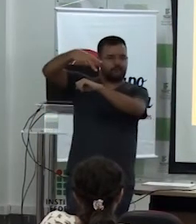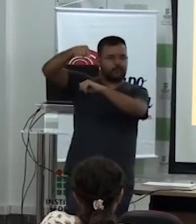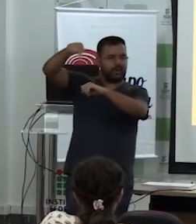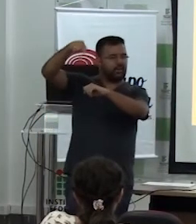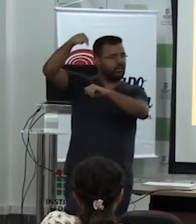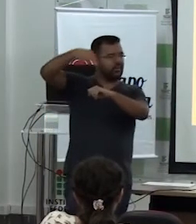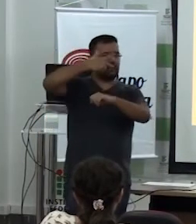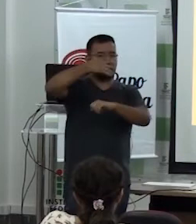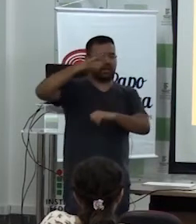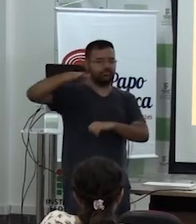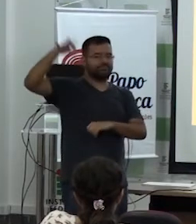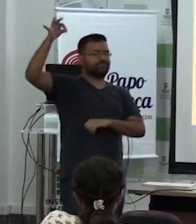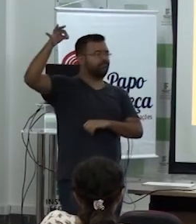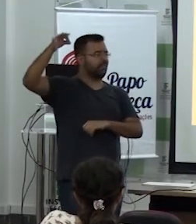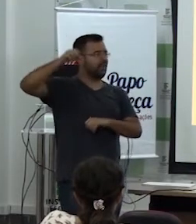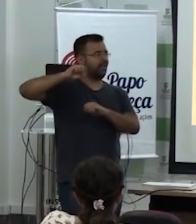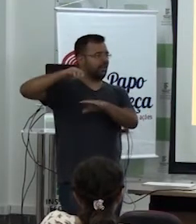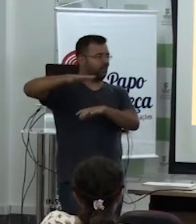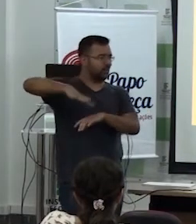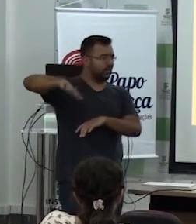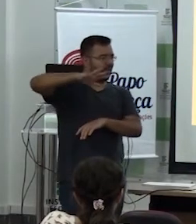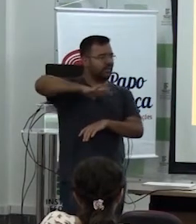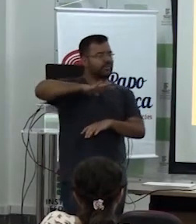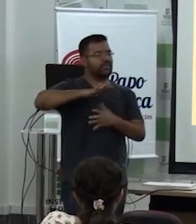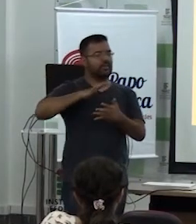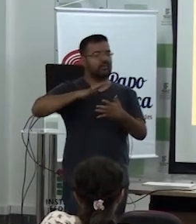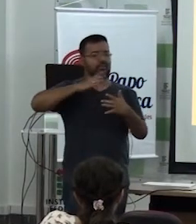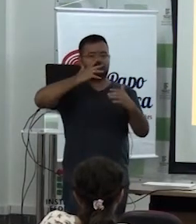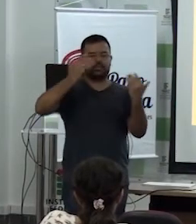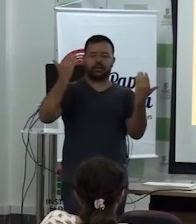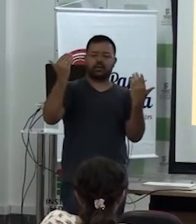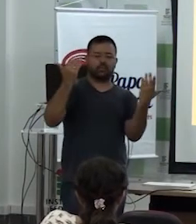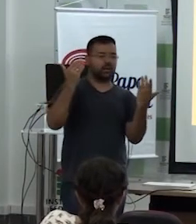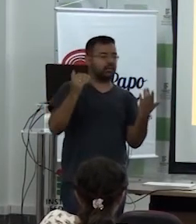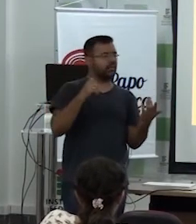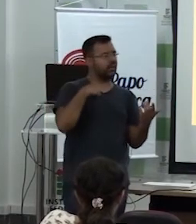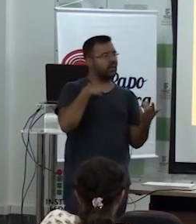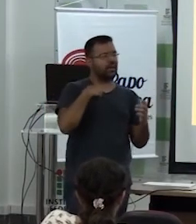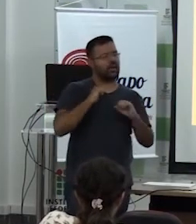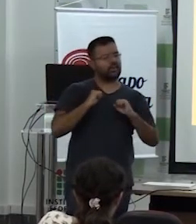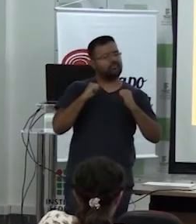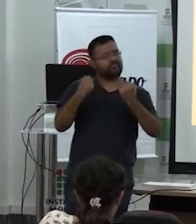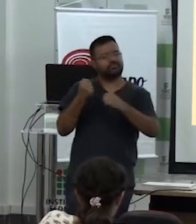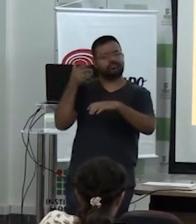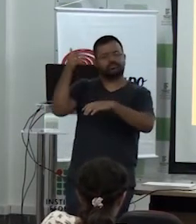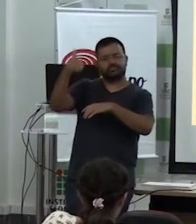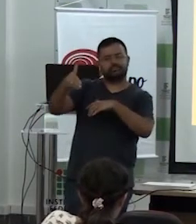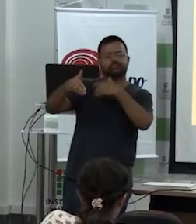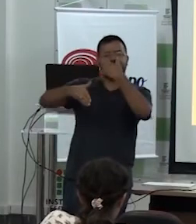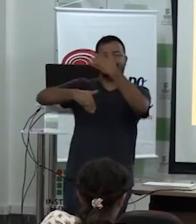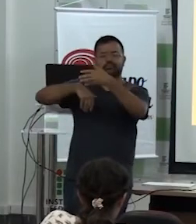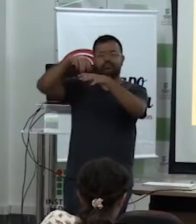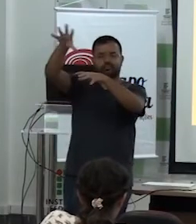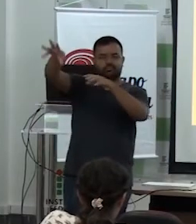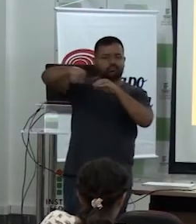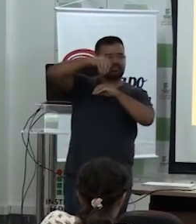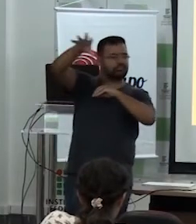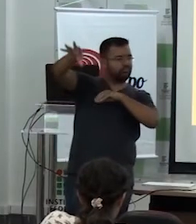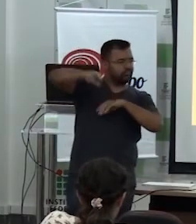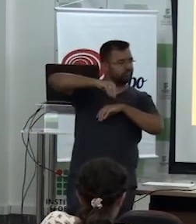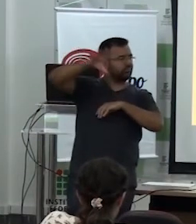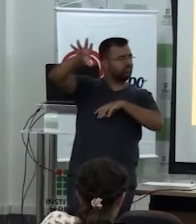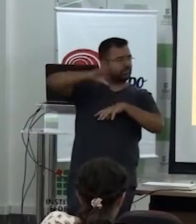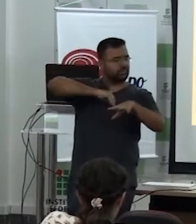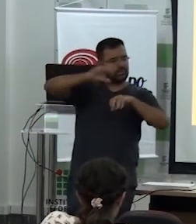destacando na educação de um modo geral e que Marise tem se empenhado em divulgar,